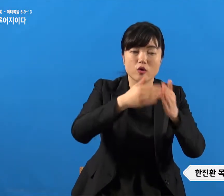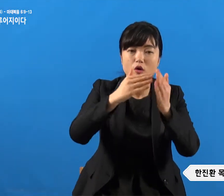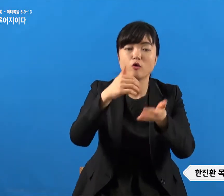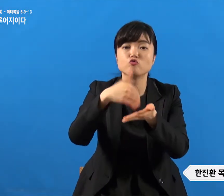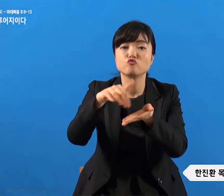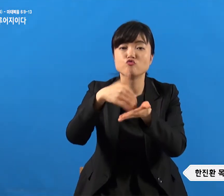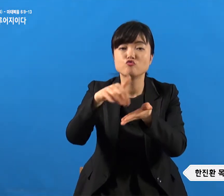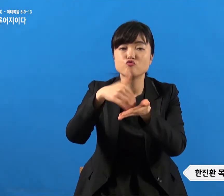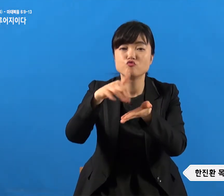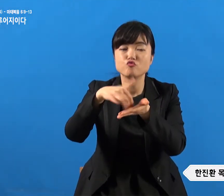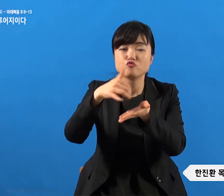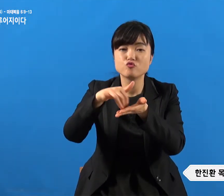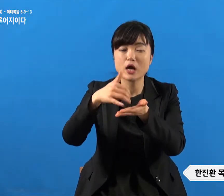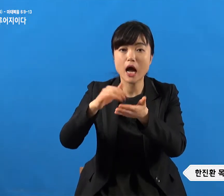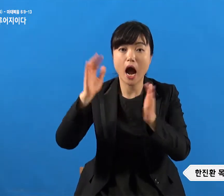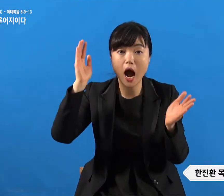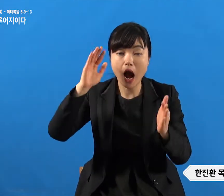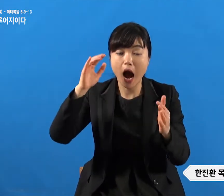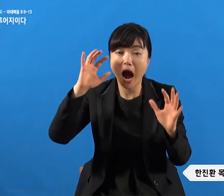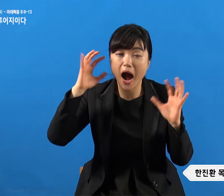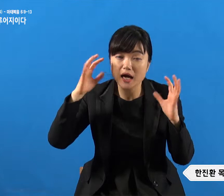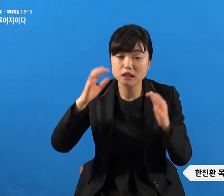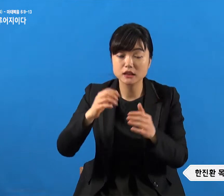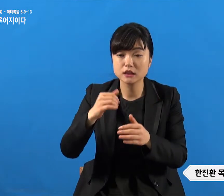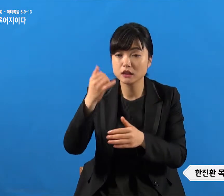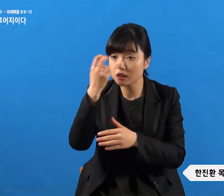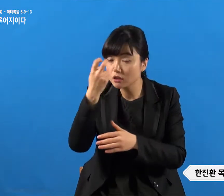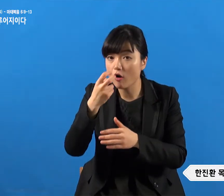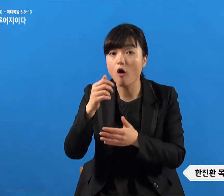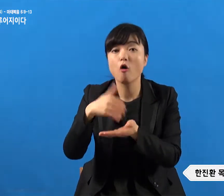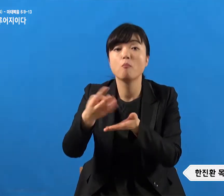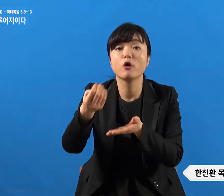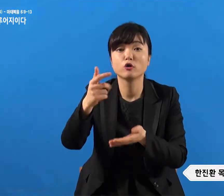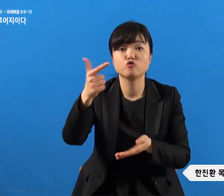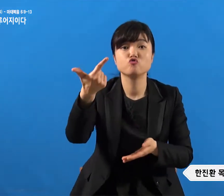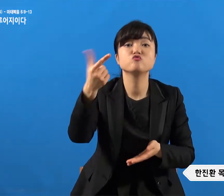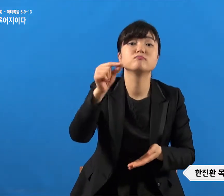모두 6만 명의 버려진 아이들을 돌보았습니다.